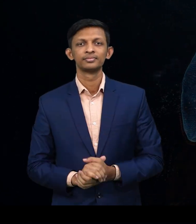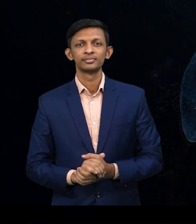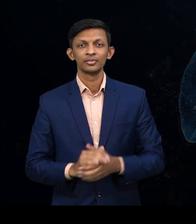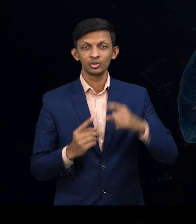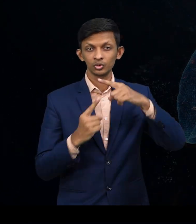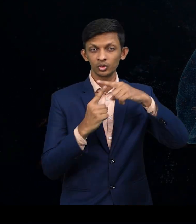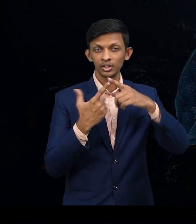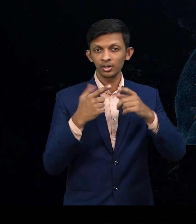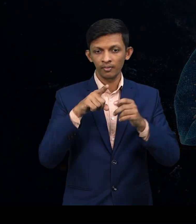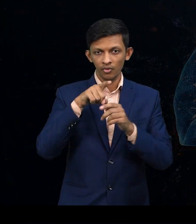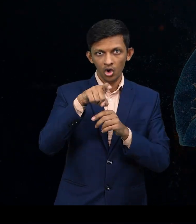ಶ್ವಾಸನಾಳ,